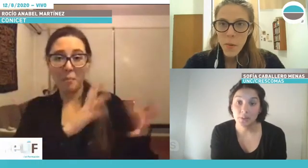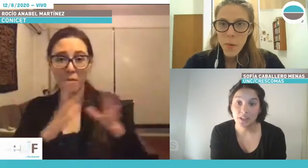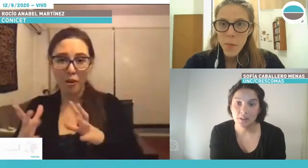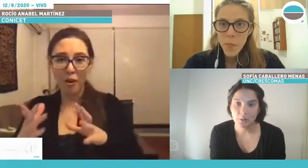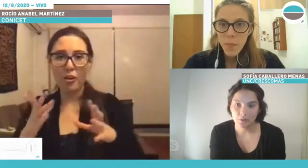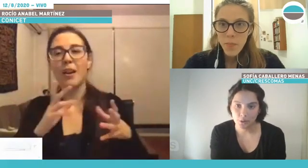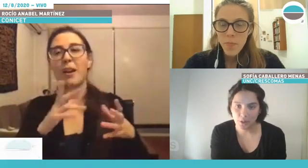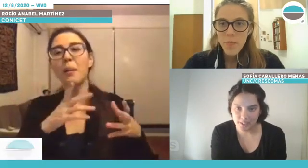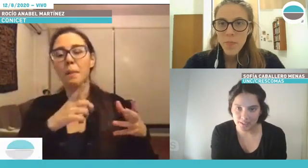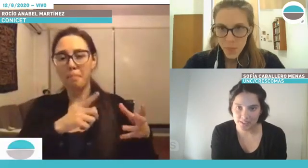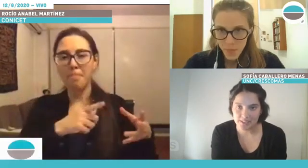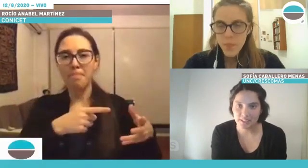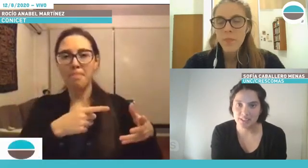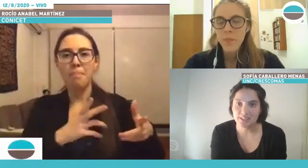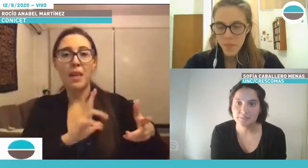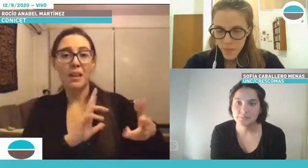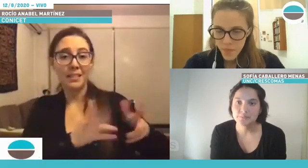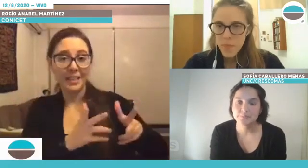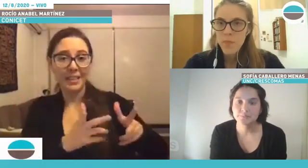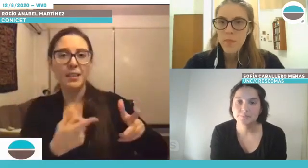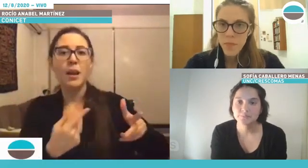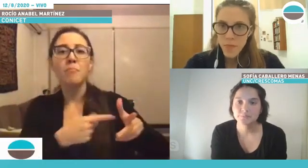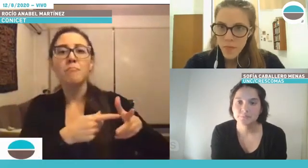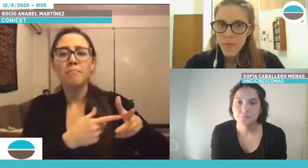con respecto a la morfología de la seña,